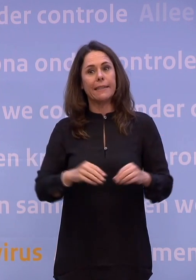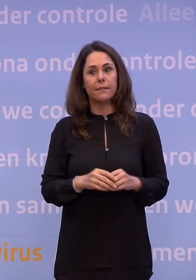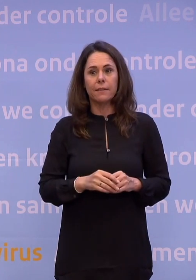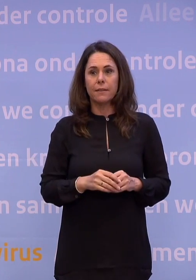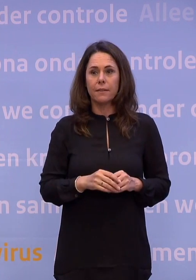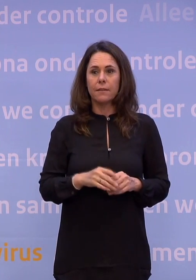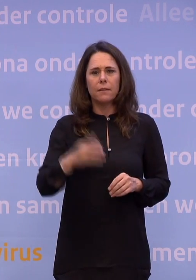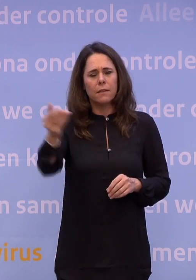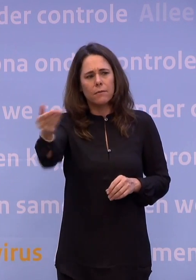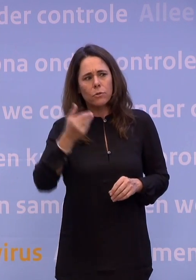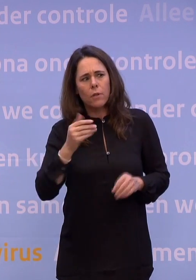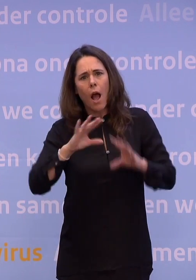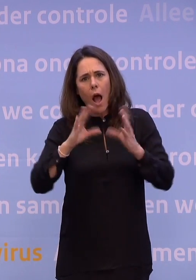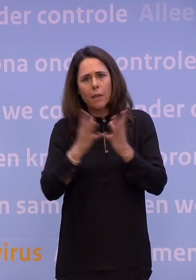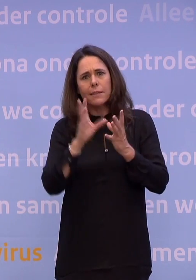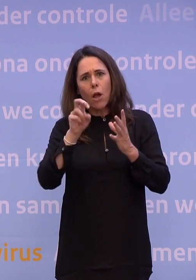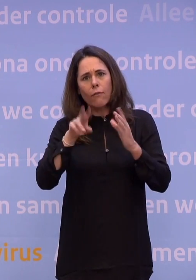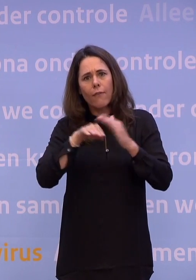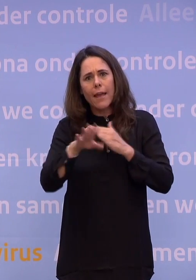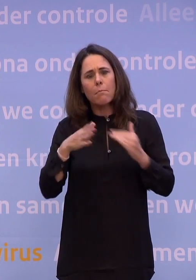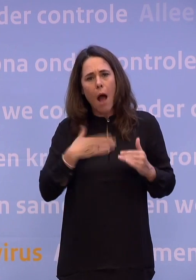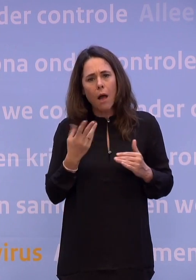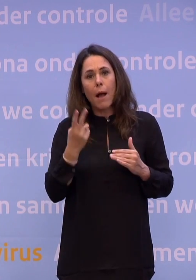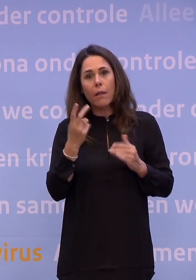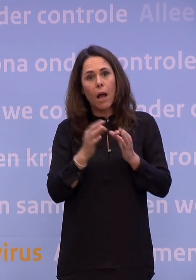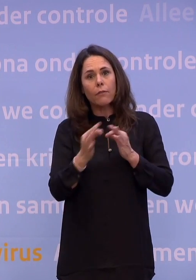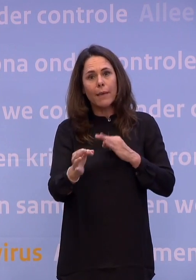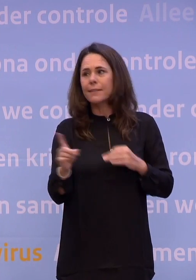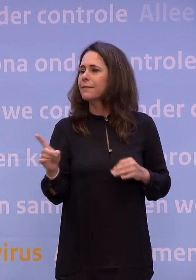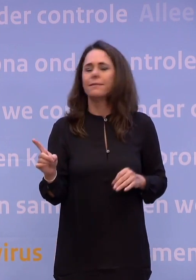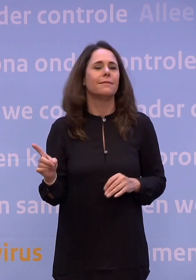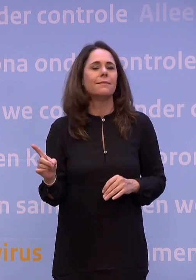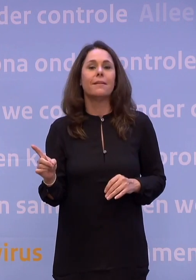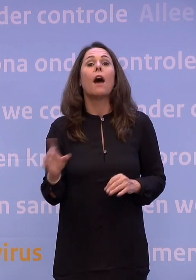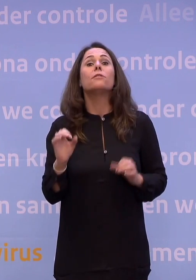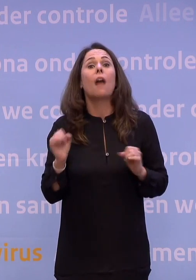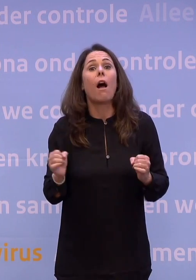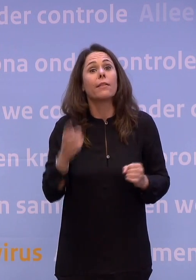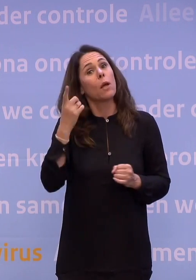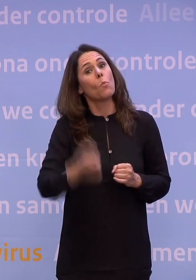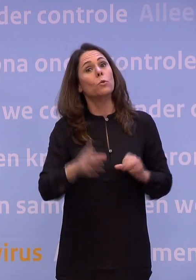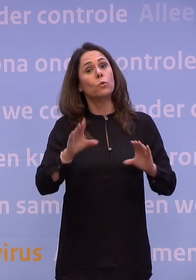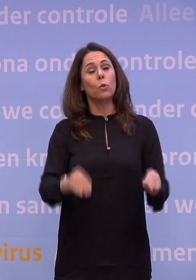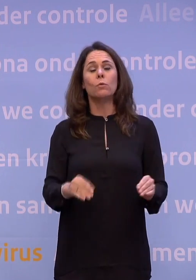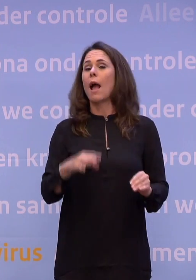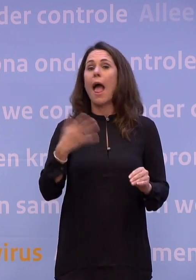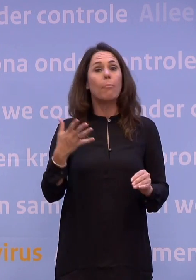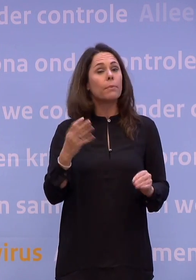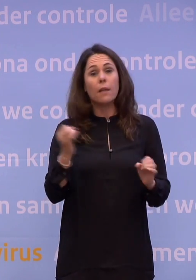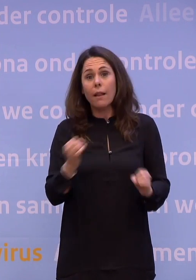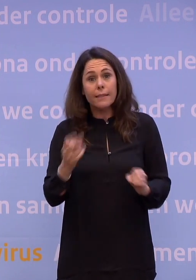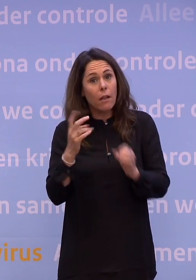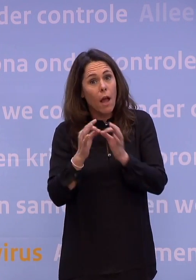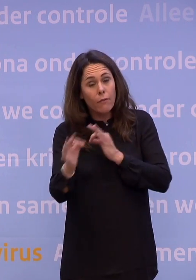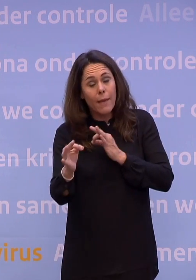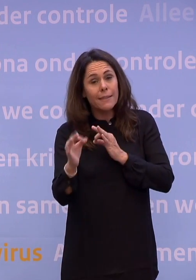alles in het OV mag alleen wel als je anderhalve meter afstand loegt? Een anderhalve meter, zeggen we, is niet altijd als het kan hoe je het doet. Maar als het niet kan, daarom hebben we die mondkapjes. In het OV